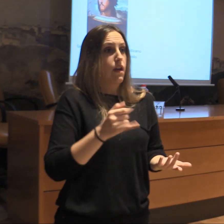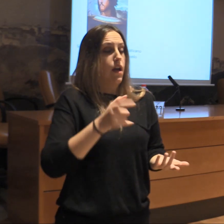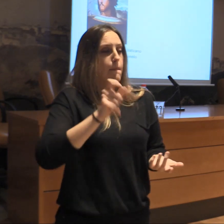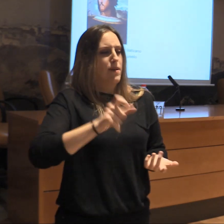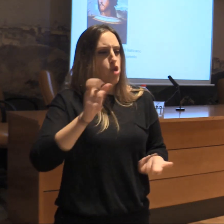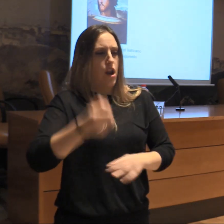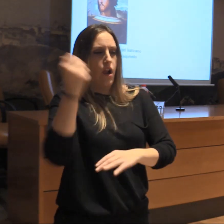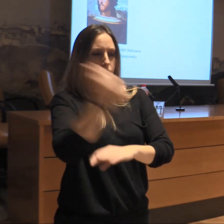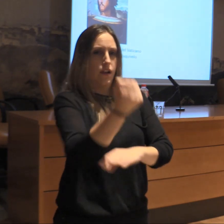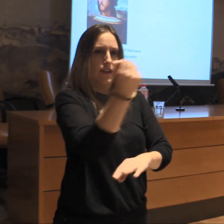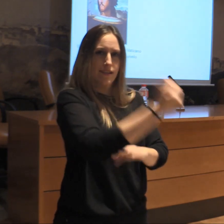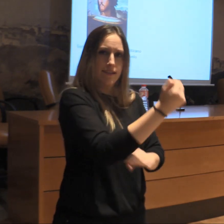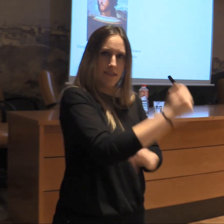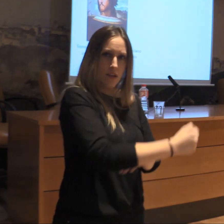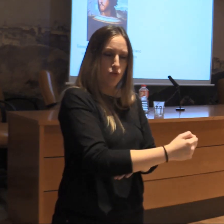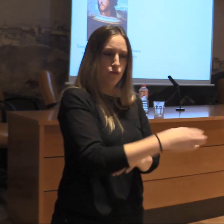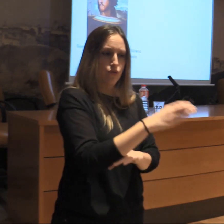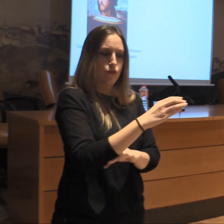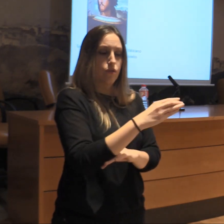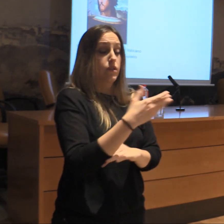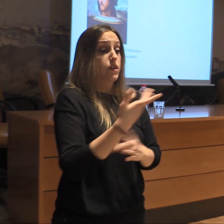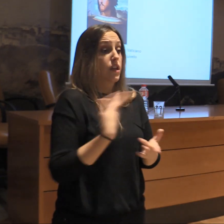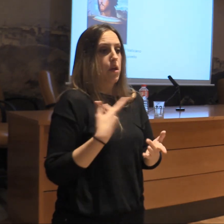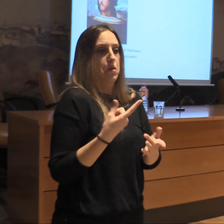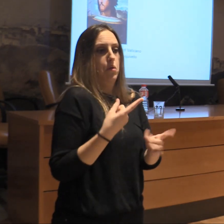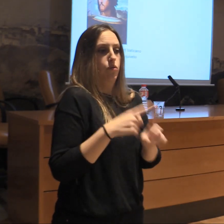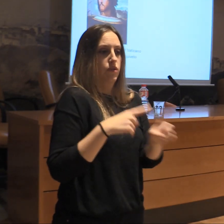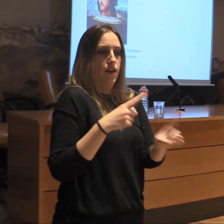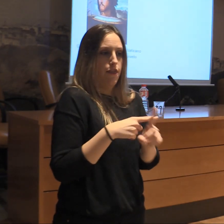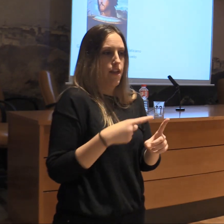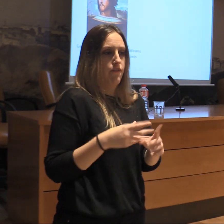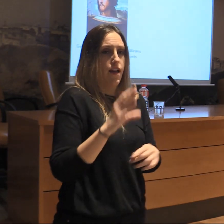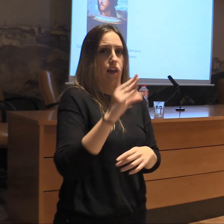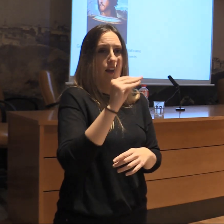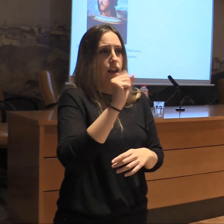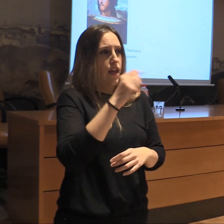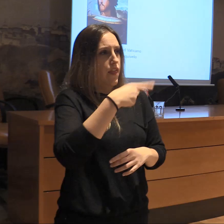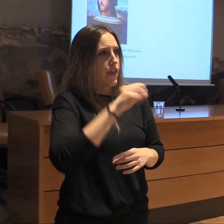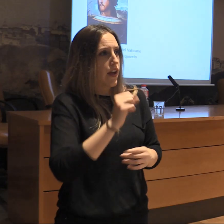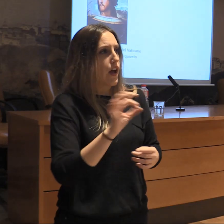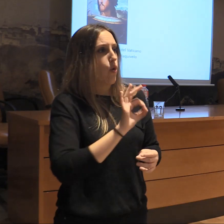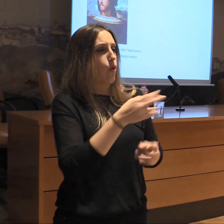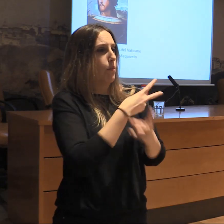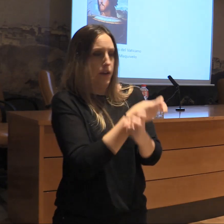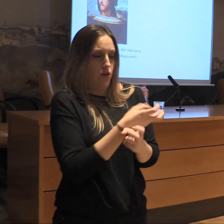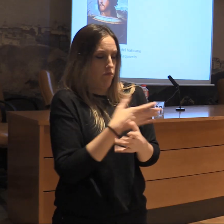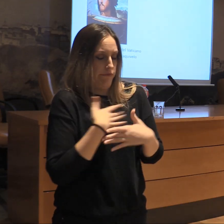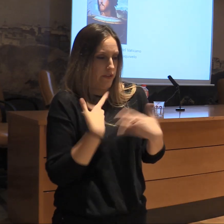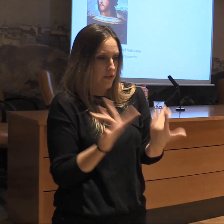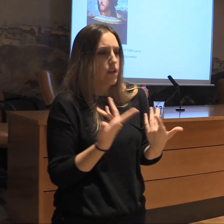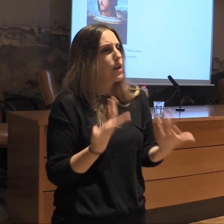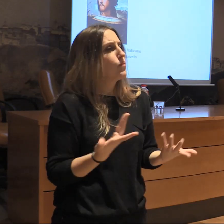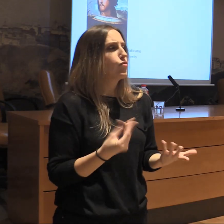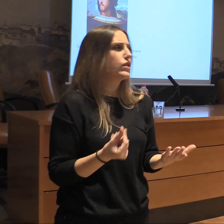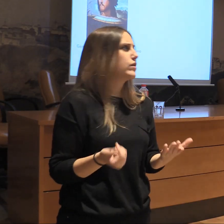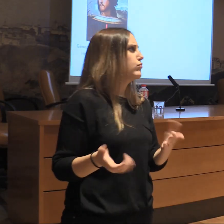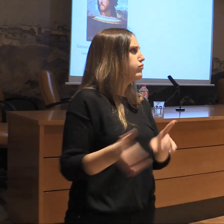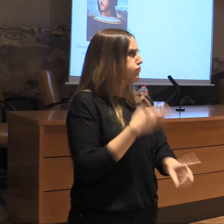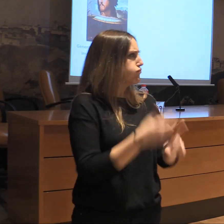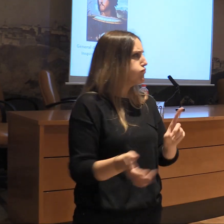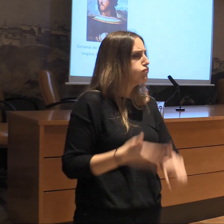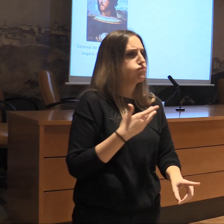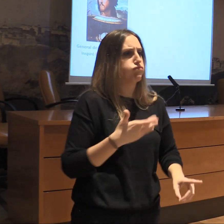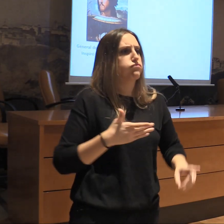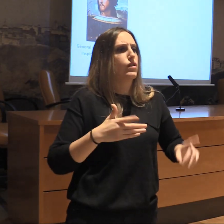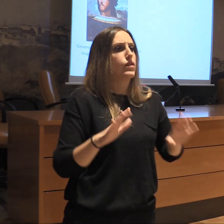a sueldo, usaba la daga, usaba veneno, lo que hiciera falta. Era también extraordinariamente violento, pero como digo, fue